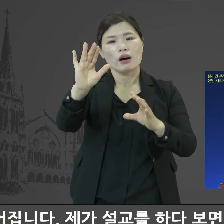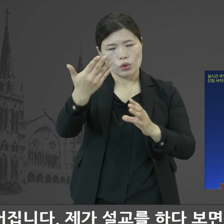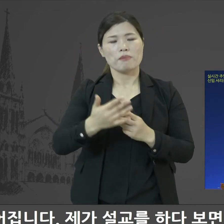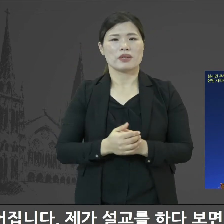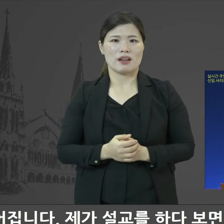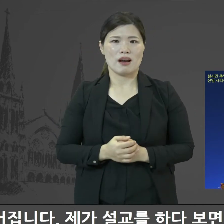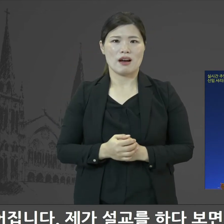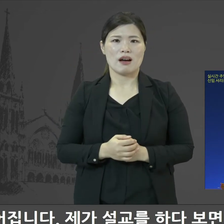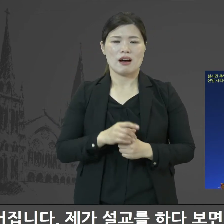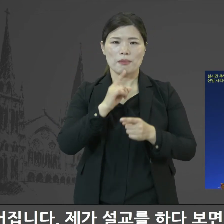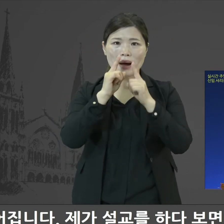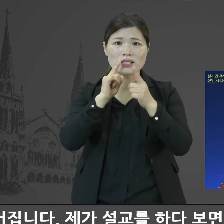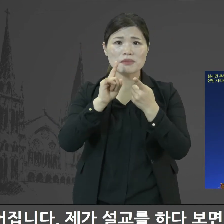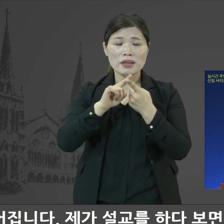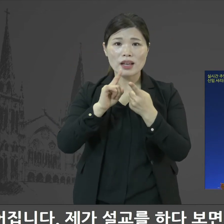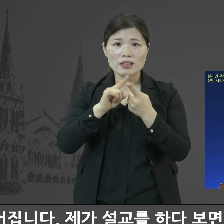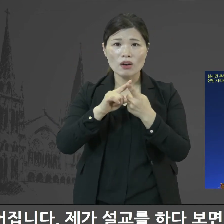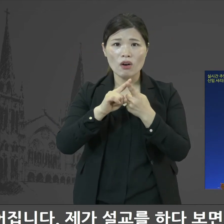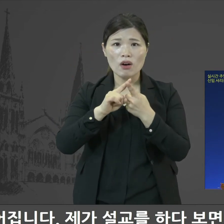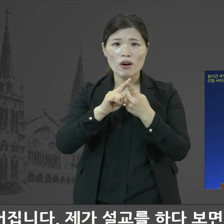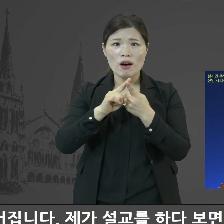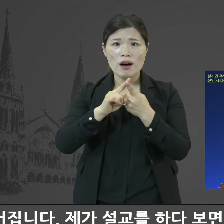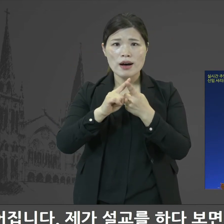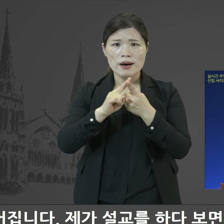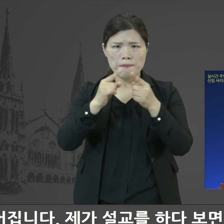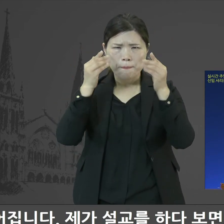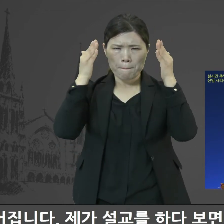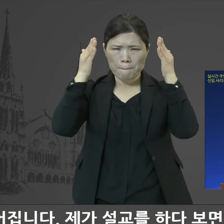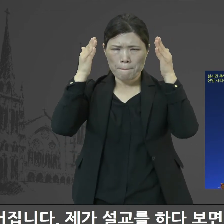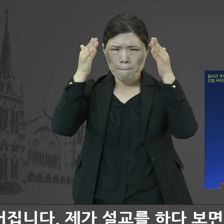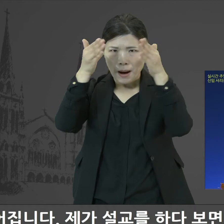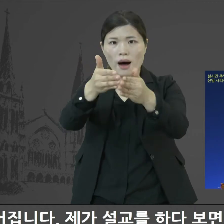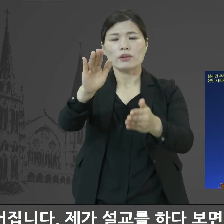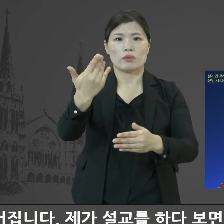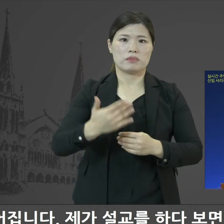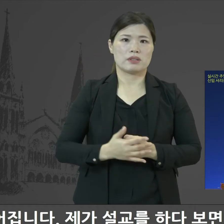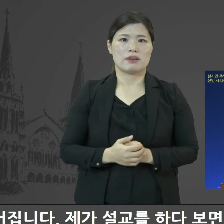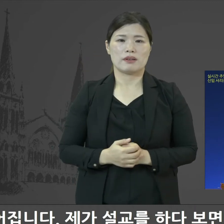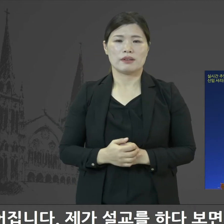들리기 시작하면요, 눈이 그 사람을 보게 돼 있습니다.